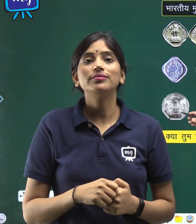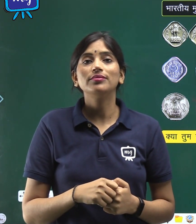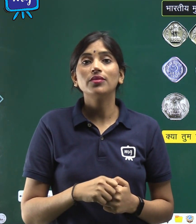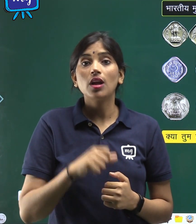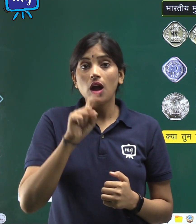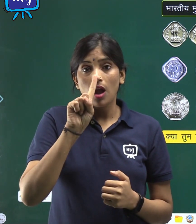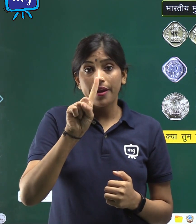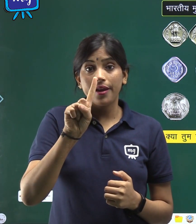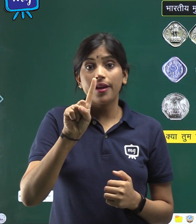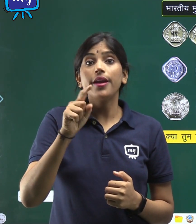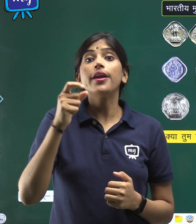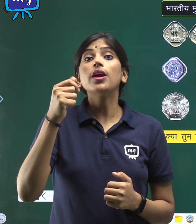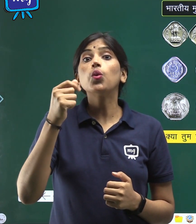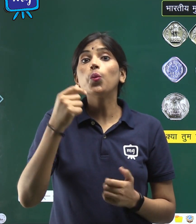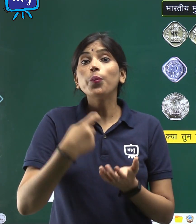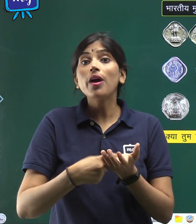1 रुपया